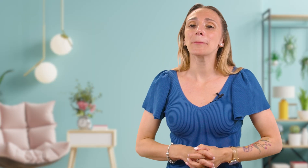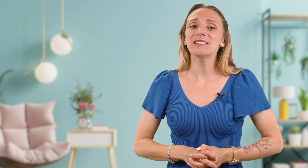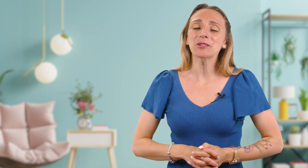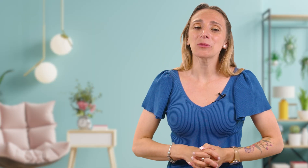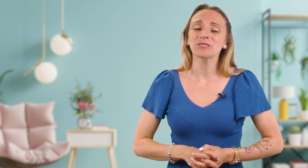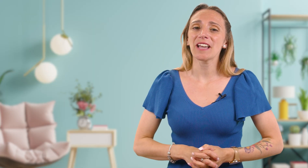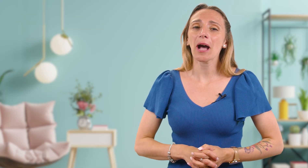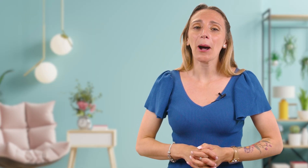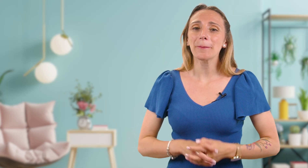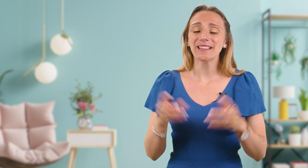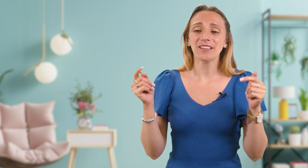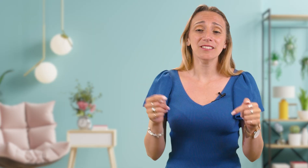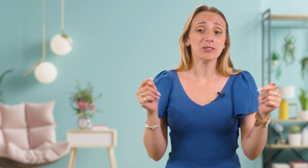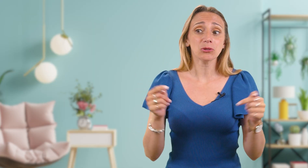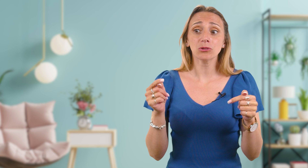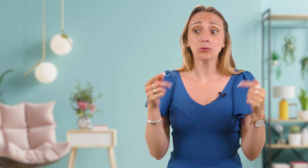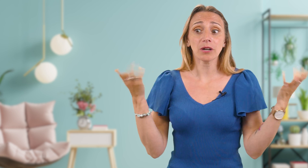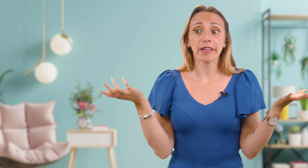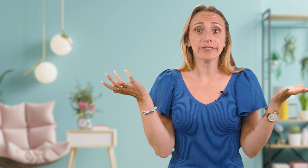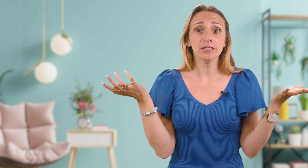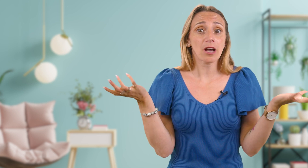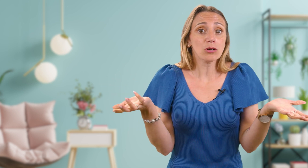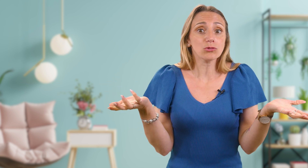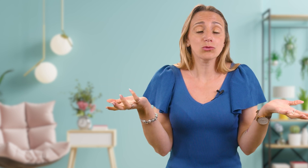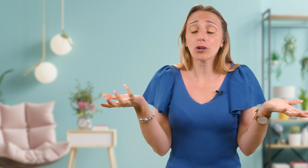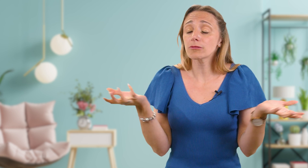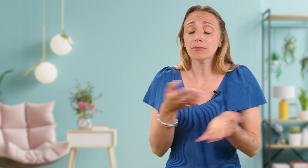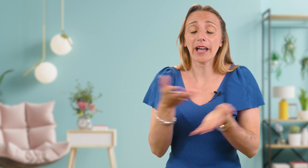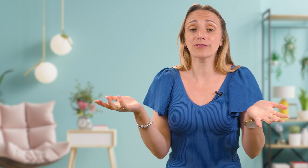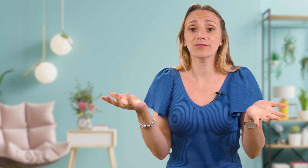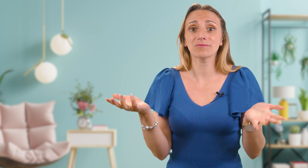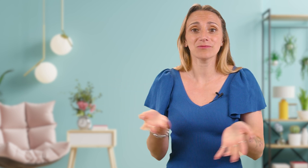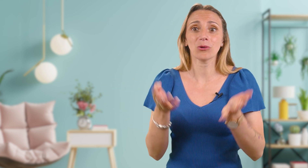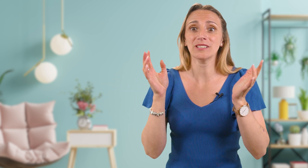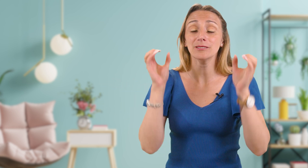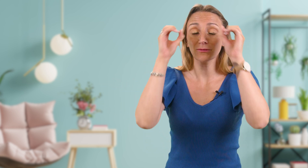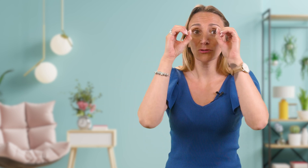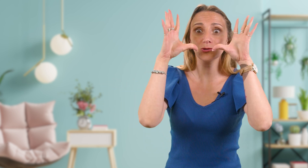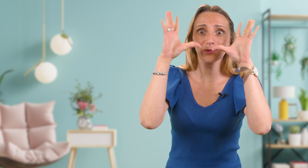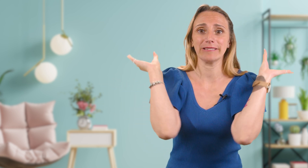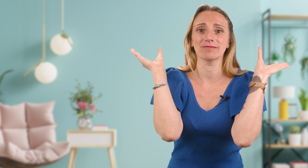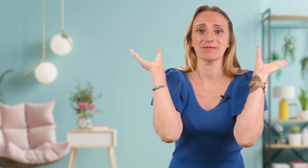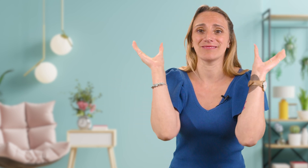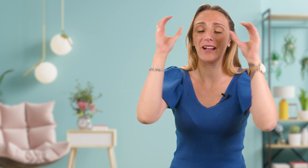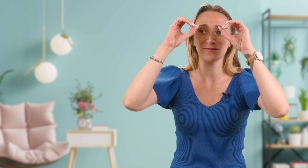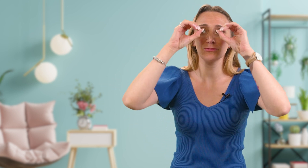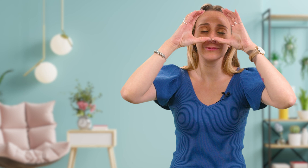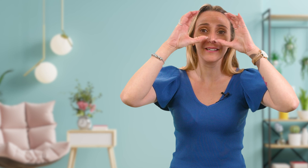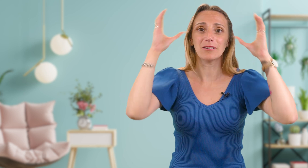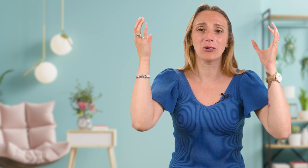petit commentaire en bas de la vidéo ou un avis, un retour. Bref, on est tout oui. hein, tout oui, hein, en